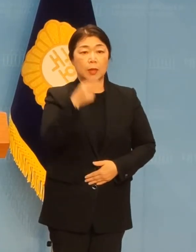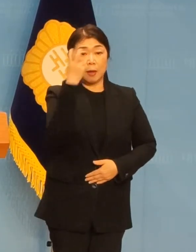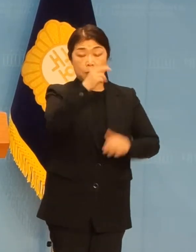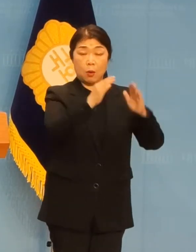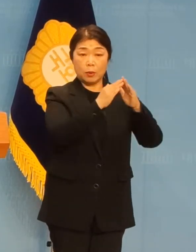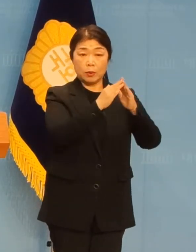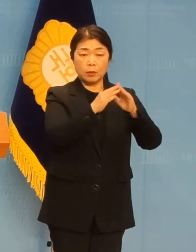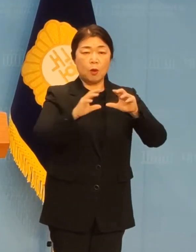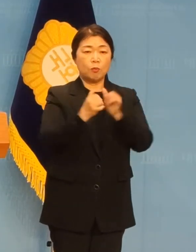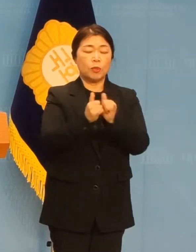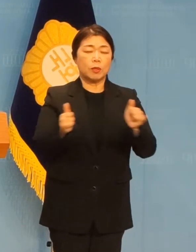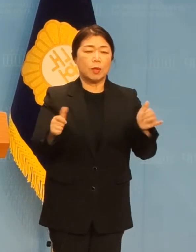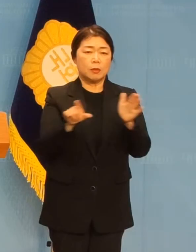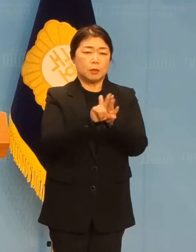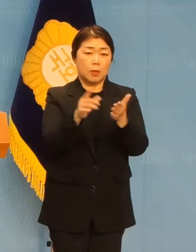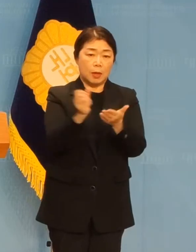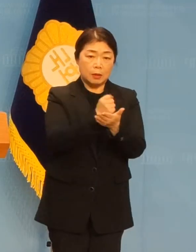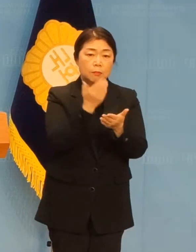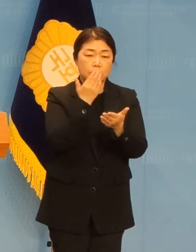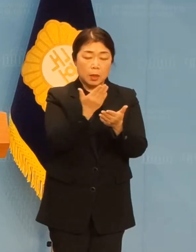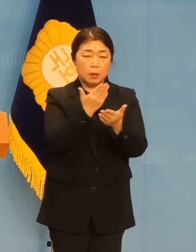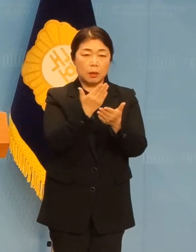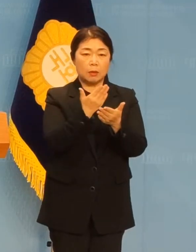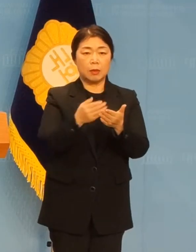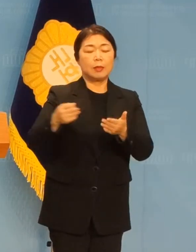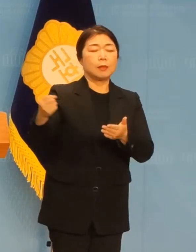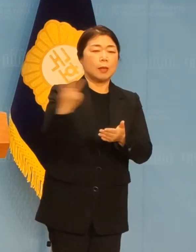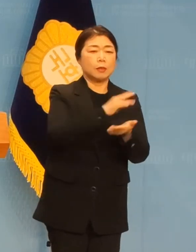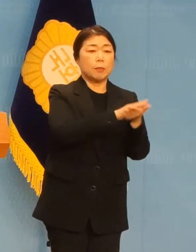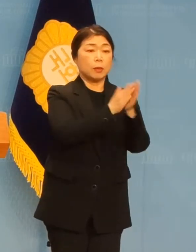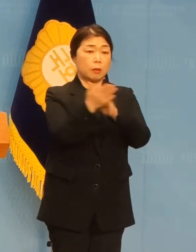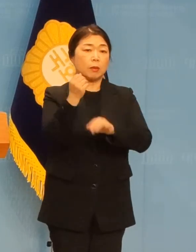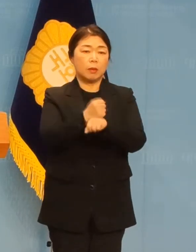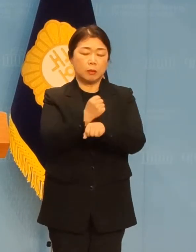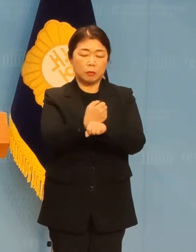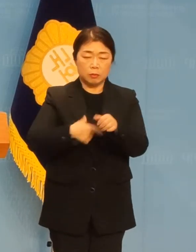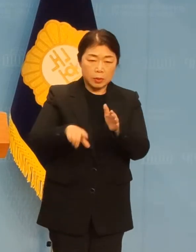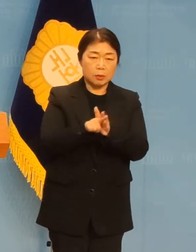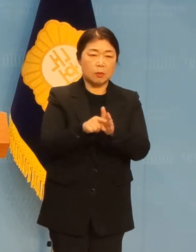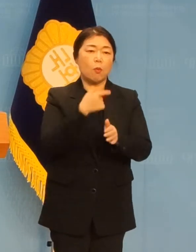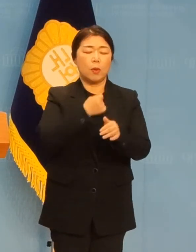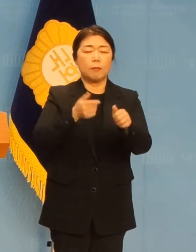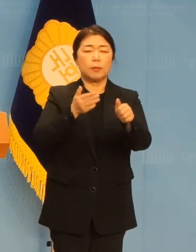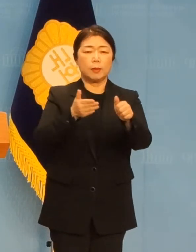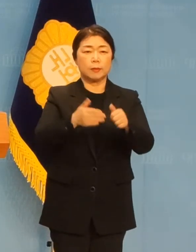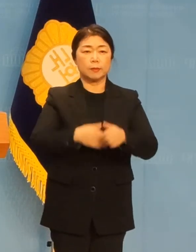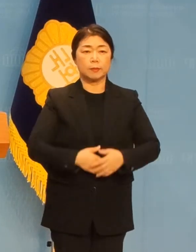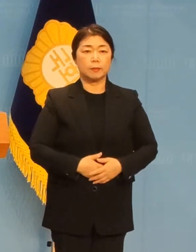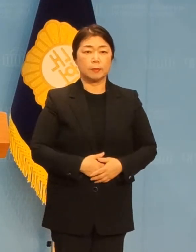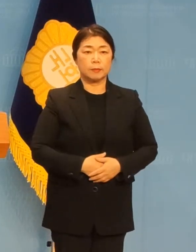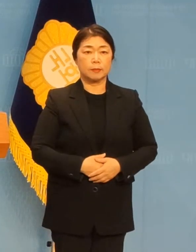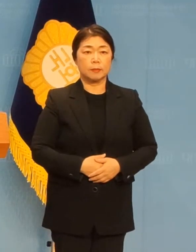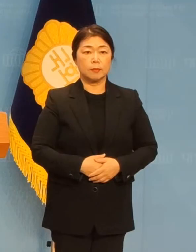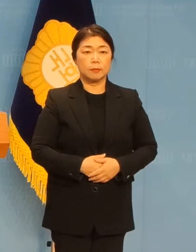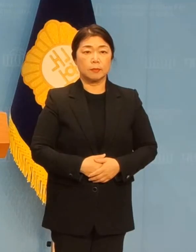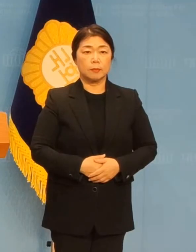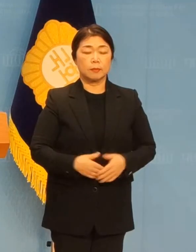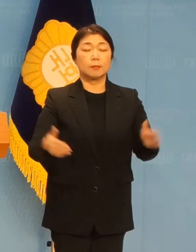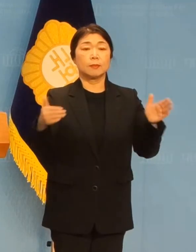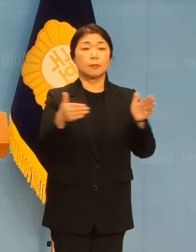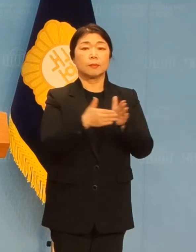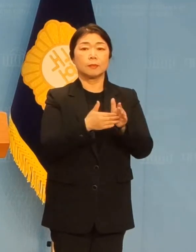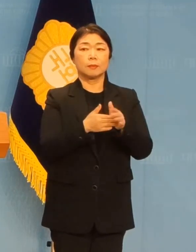감사원이 국민께 신뢰받는 감사원으로 온전히 바로서기를 희망합니다. 네,